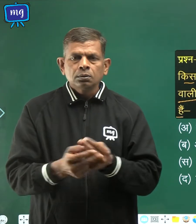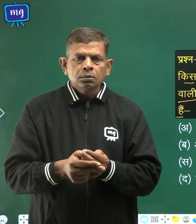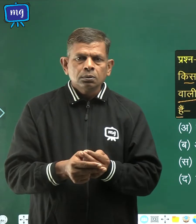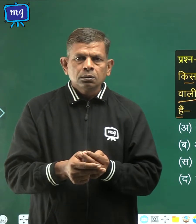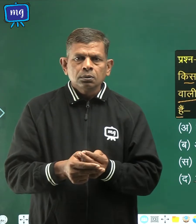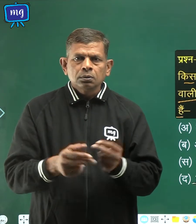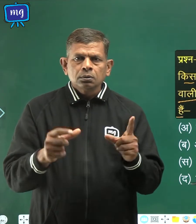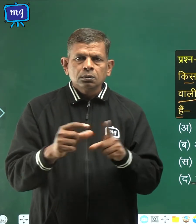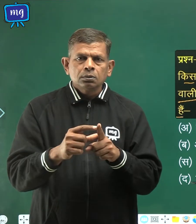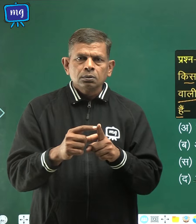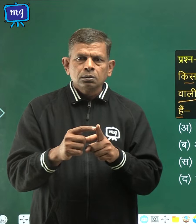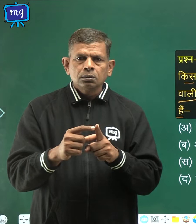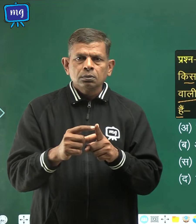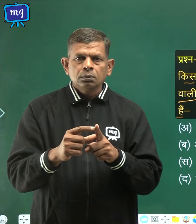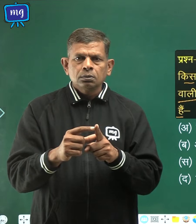द